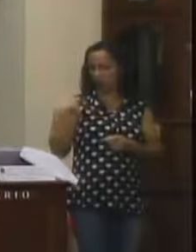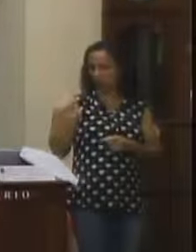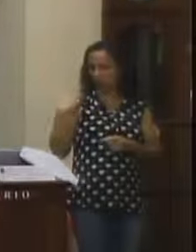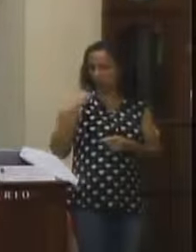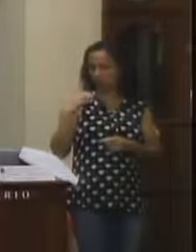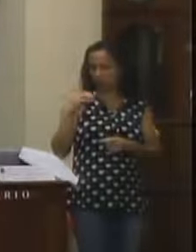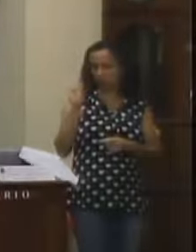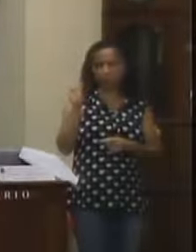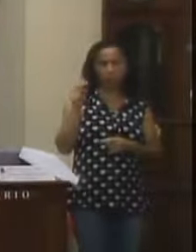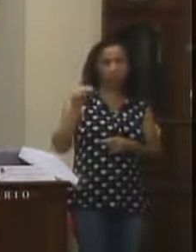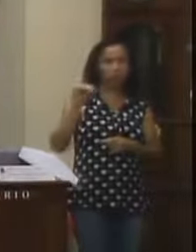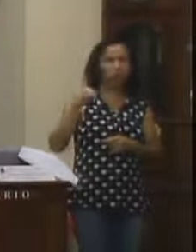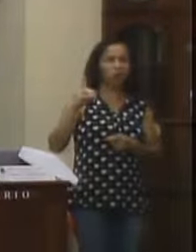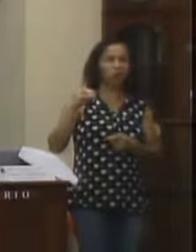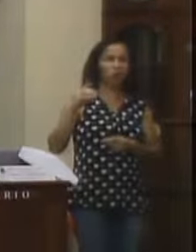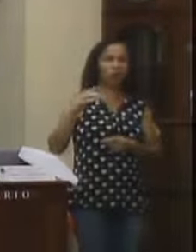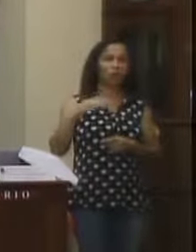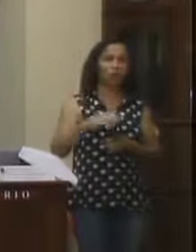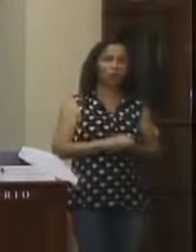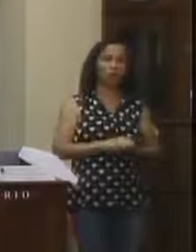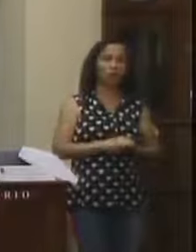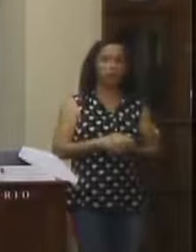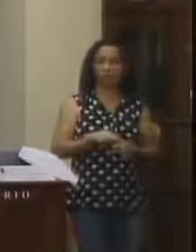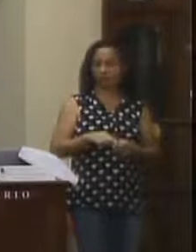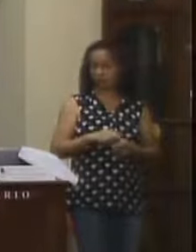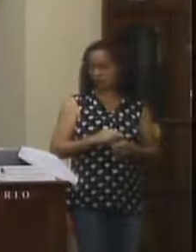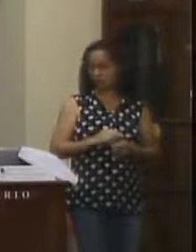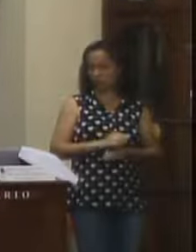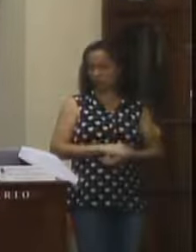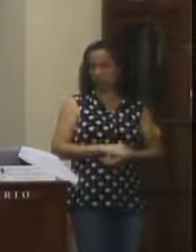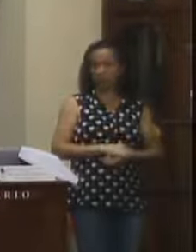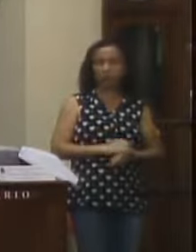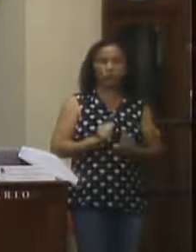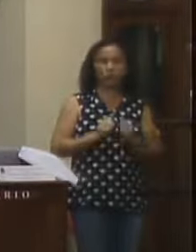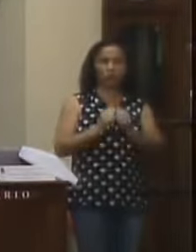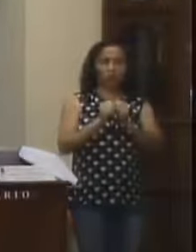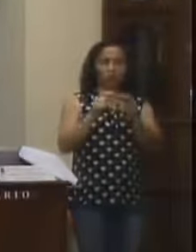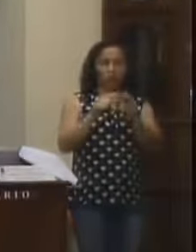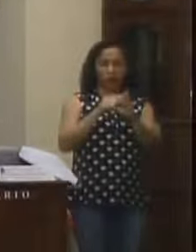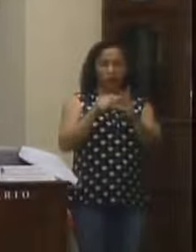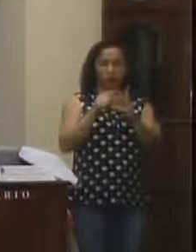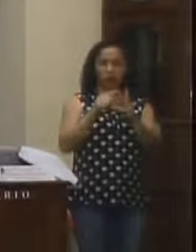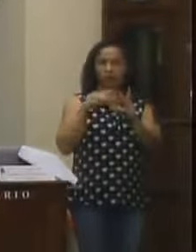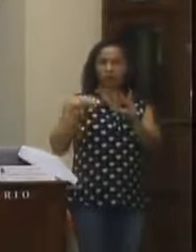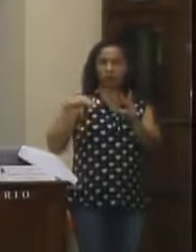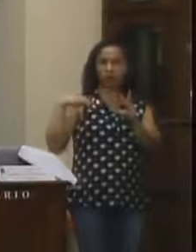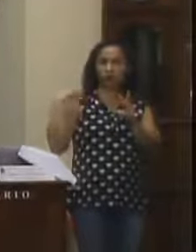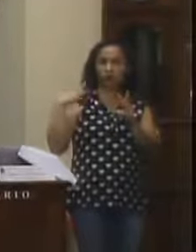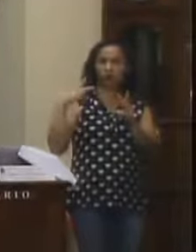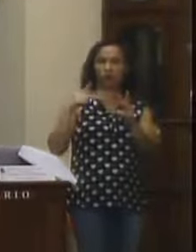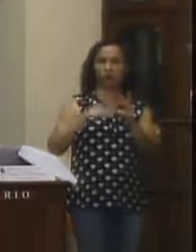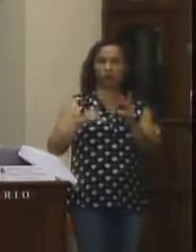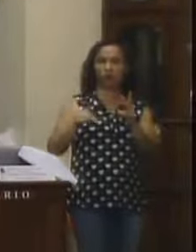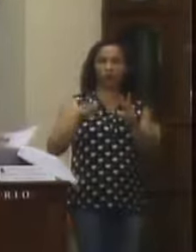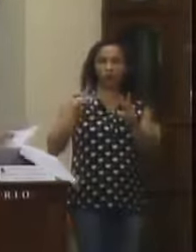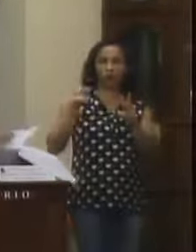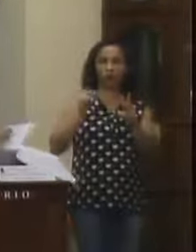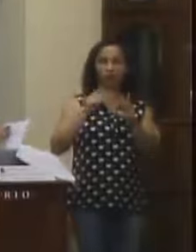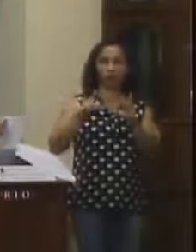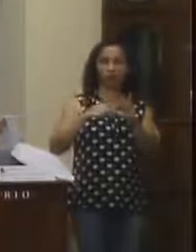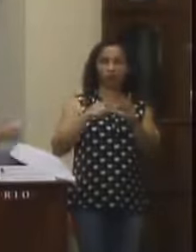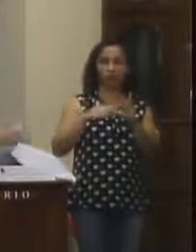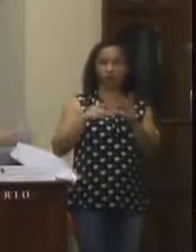resolução, sugerindo sua aprovação sem emendas para essa Casa Legislativa. Sala das Comissões, 3 de abril de 2018, vereador relator David